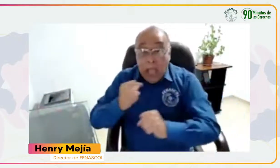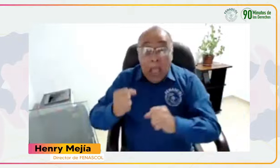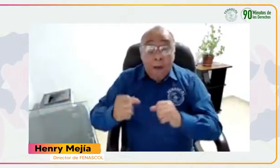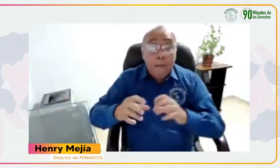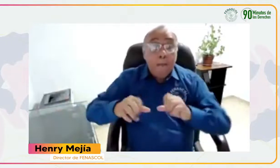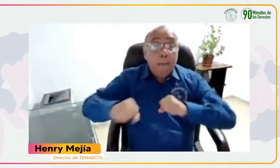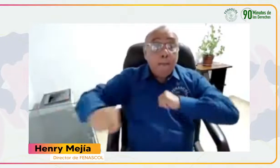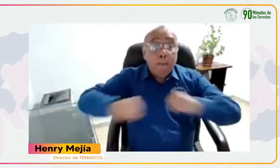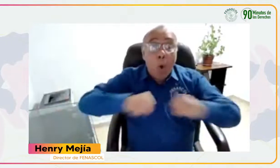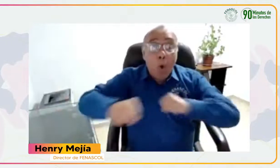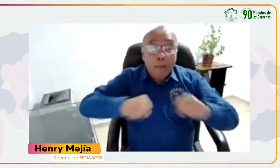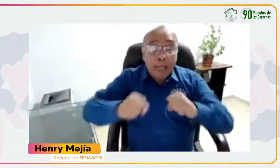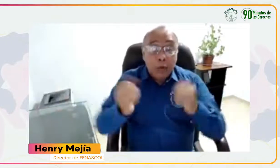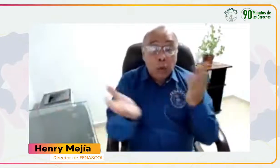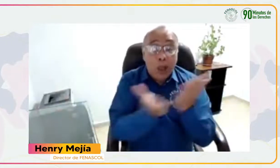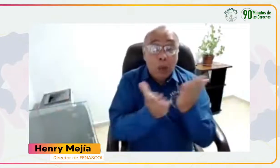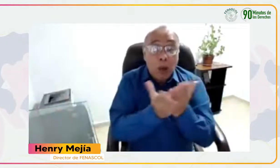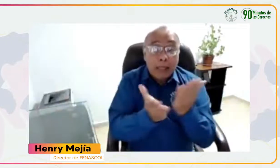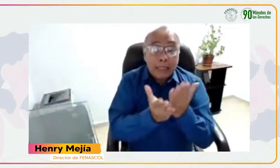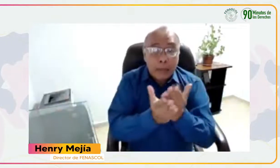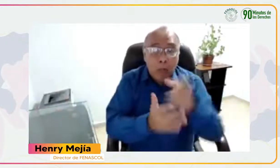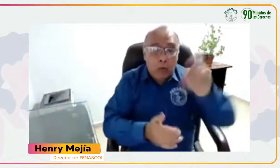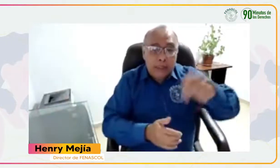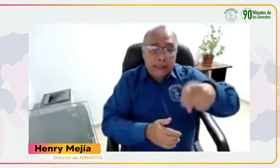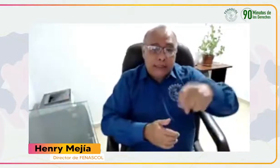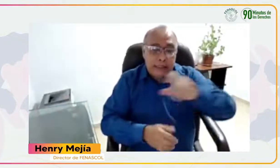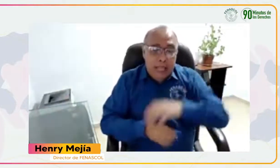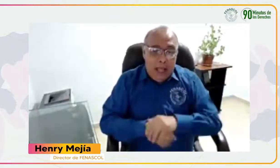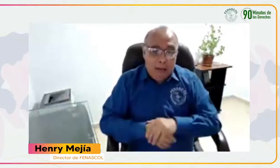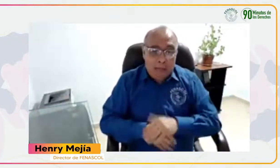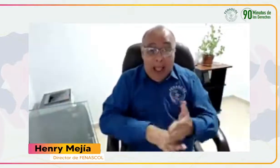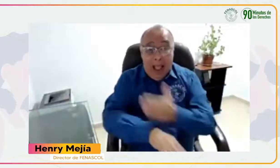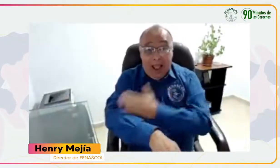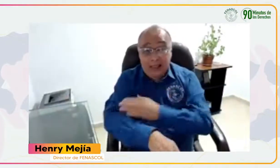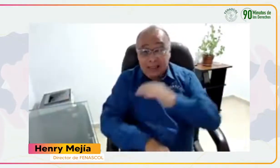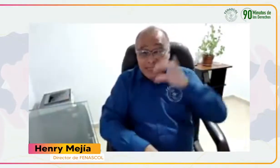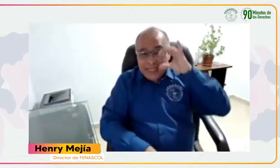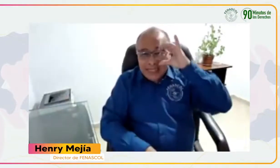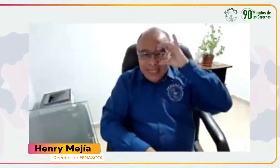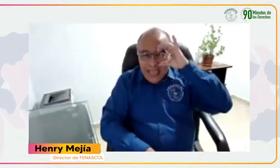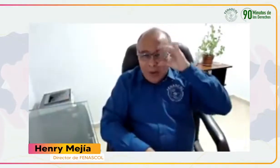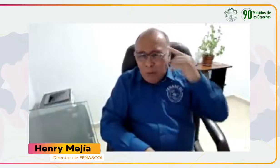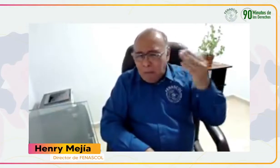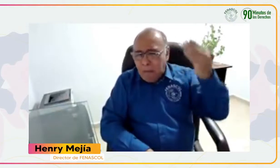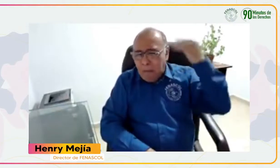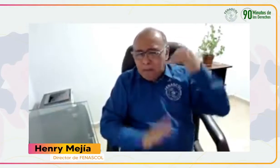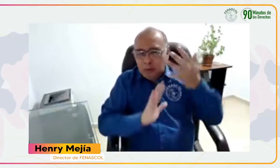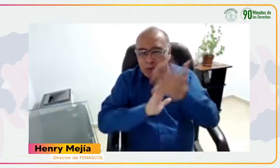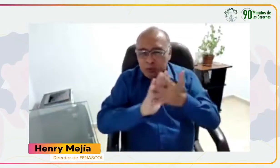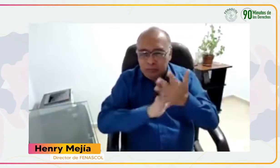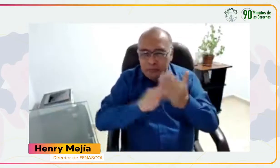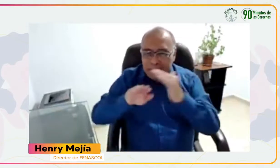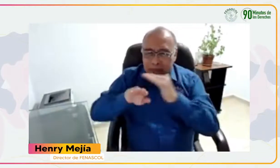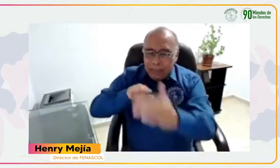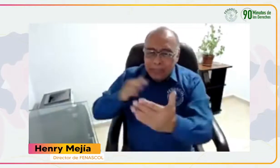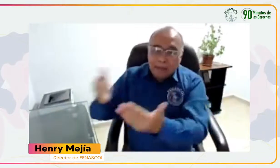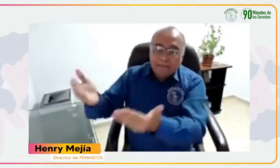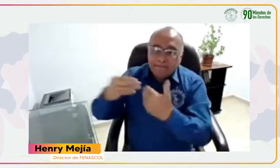organizaciones y demás? Nosotros necesitamos contar con ese apoyo para poder realizar esta movilización también. Recuerdo